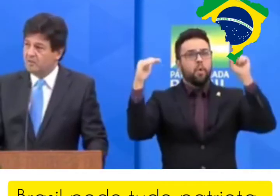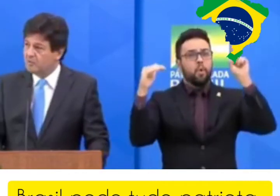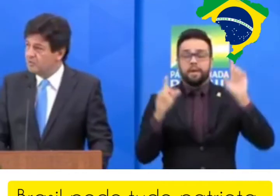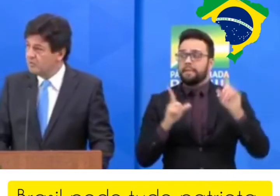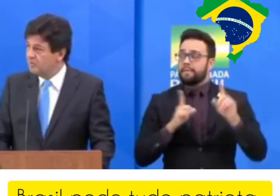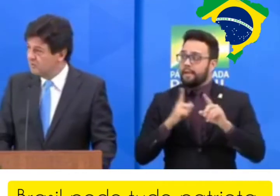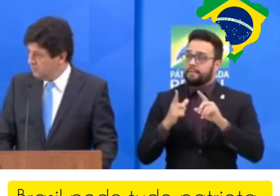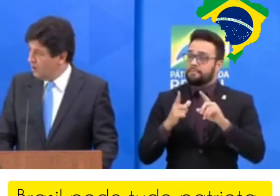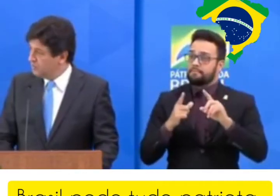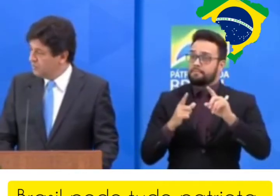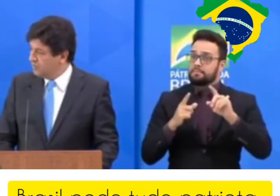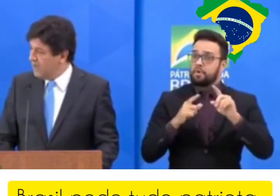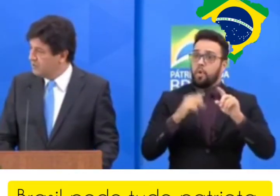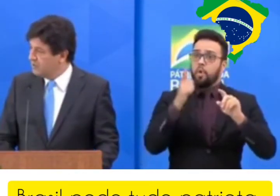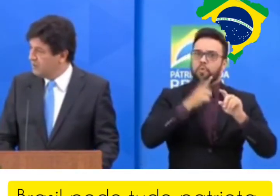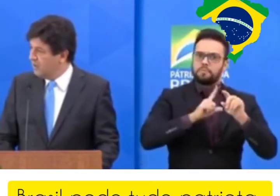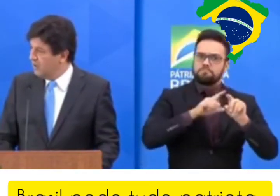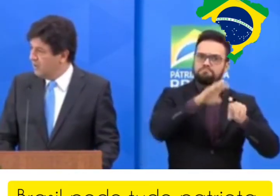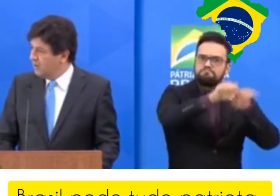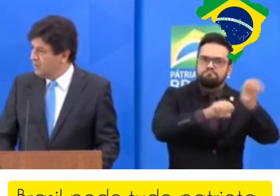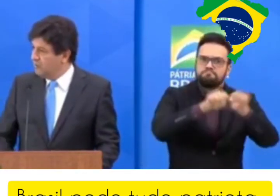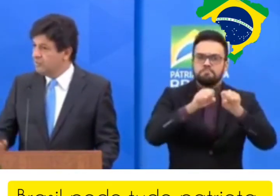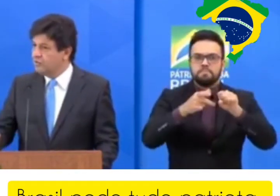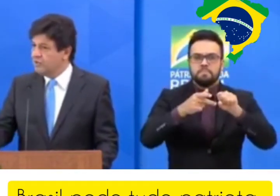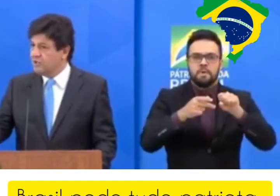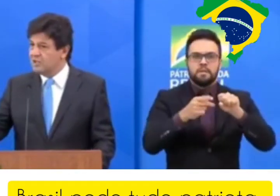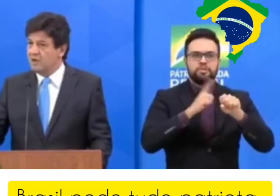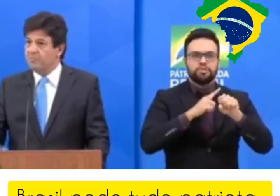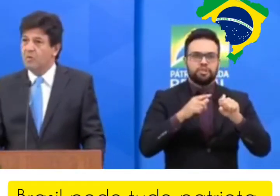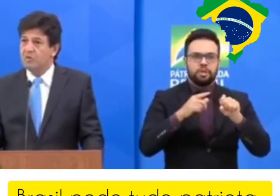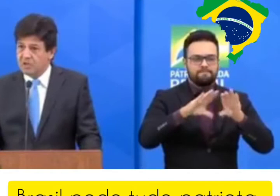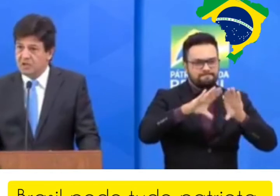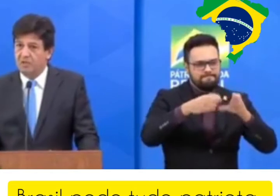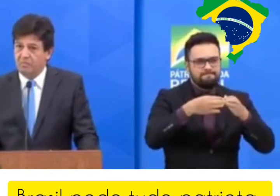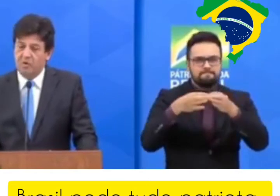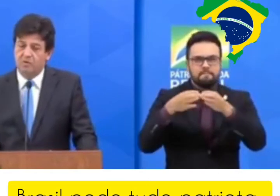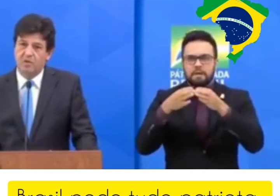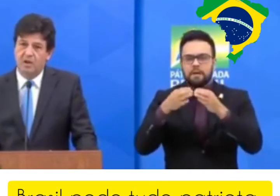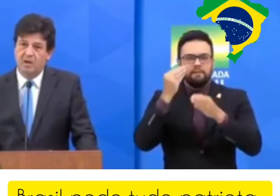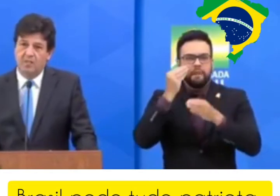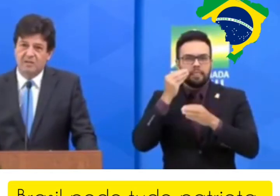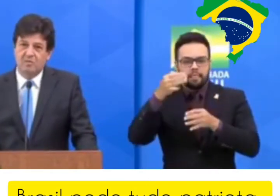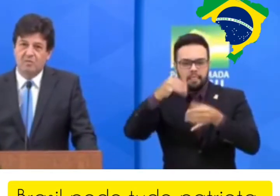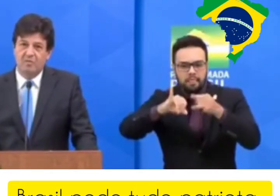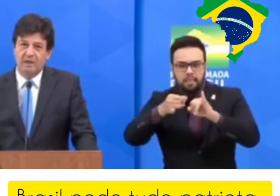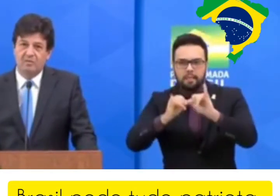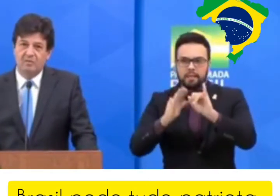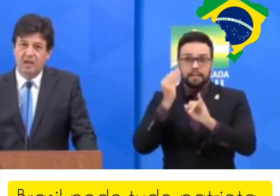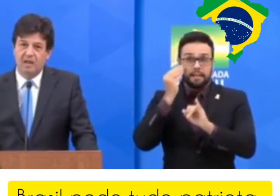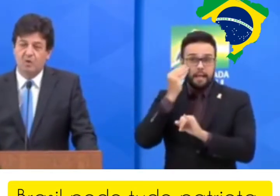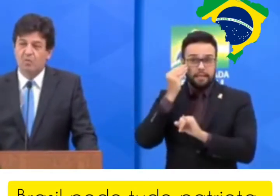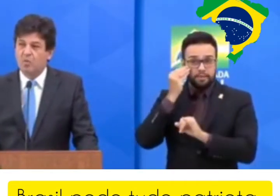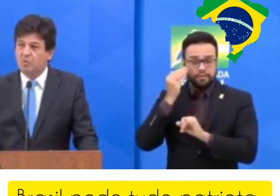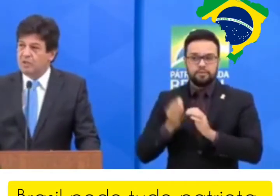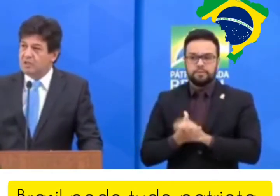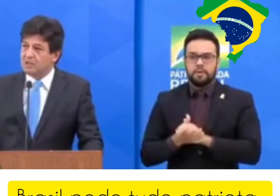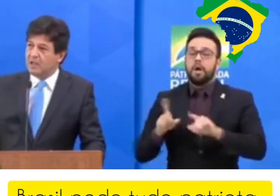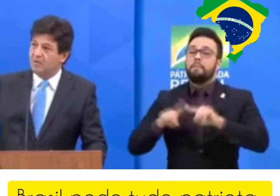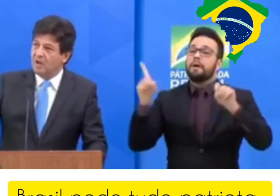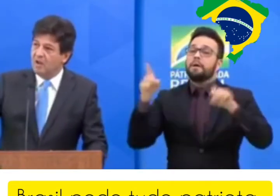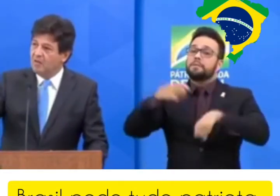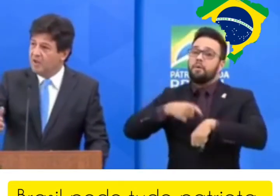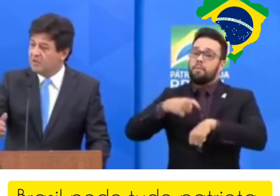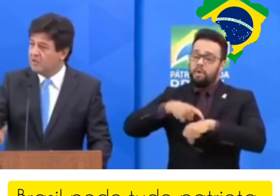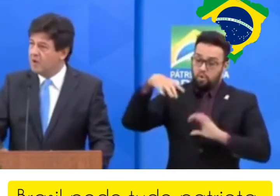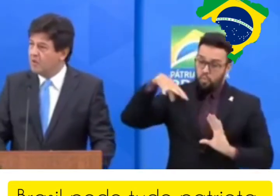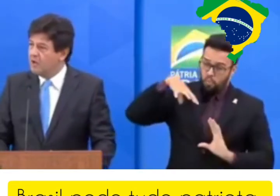para fazermos os nossos testes, que muitos dizem ser poucos, e são poucos, mas num momento em que o mundo